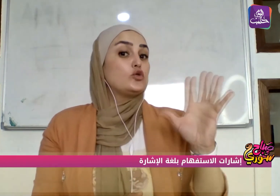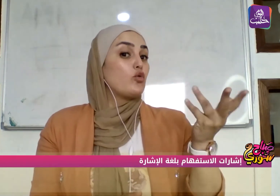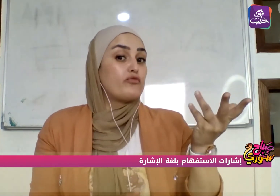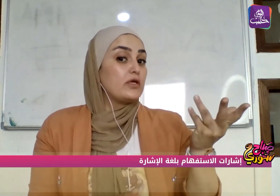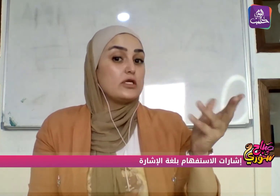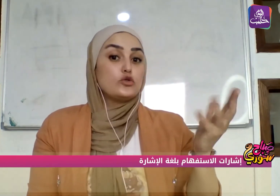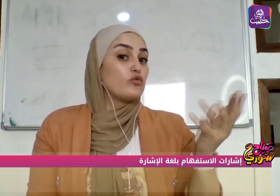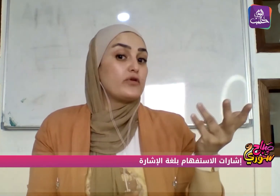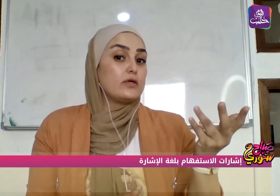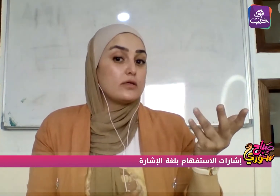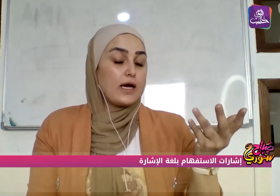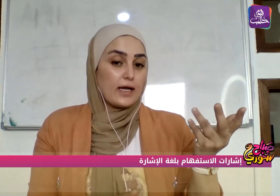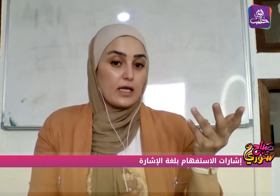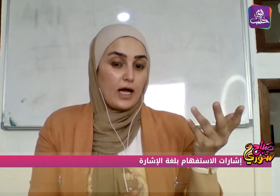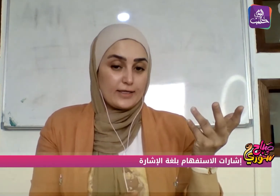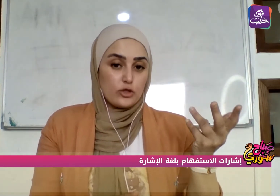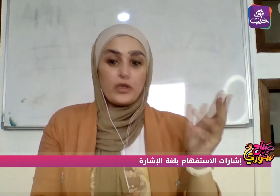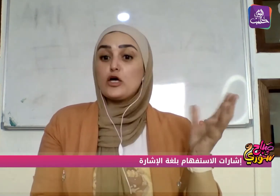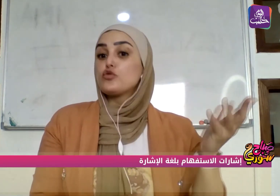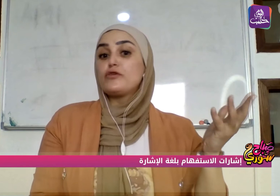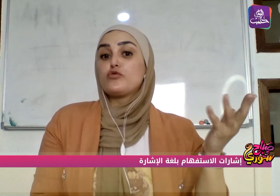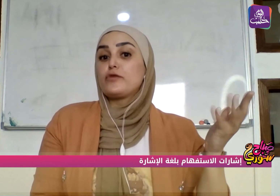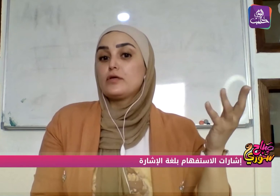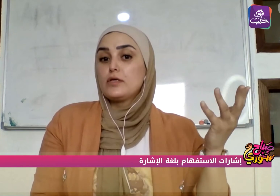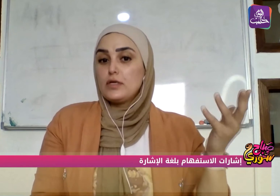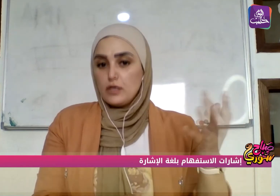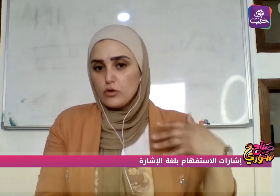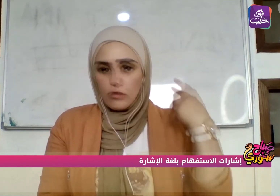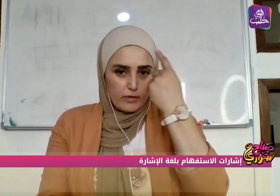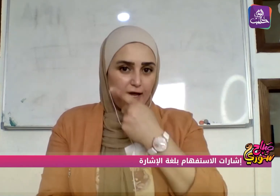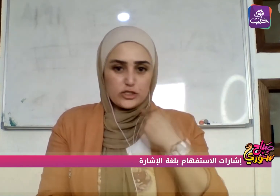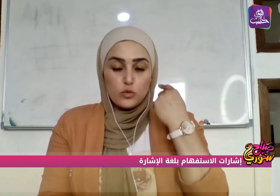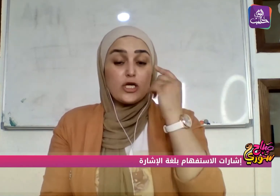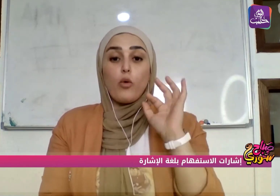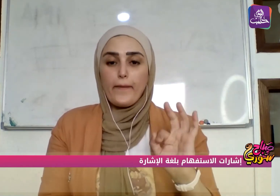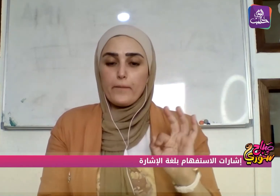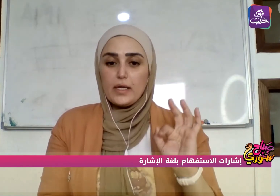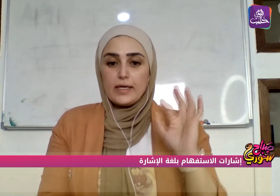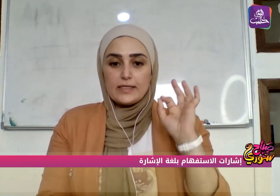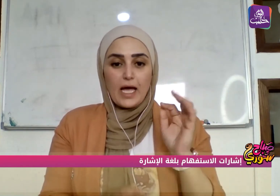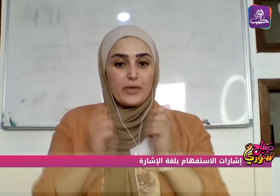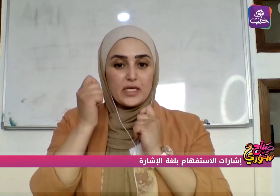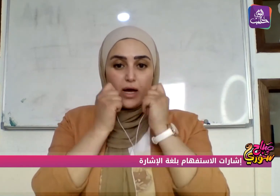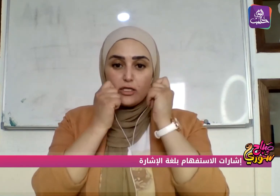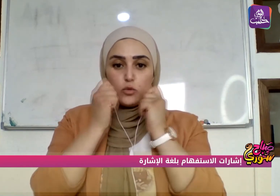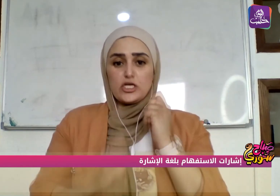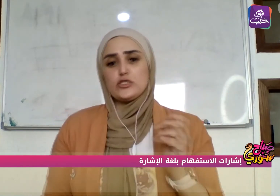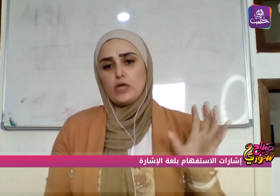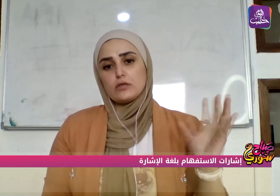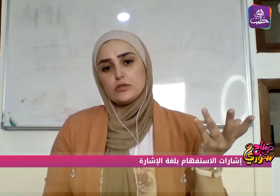شو في شو في اخذناها، حكيت لكم اياها شو في شو في، انه رياكشن وجه مهم دائما، ايماءات الوجه اجي اقول لك شو